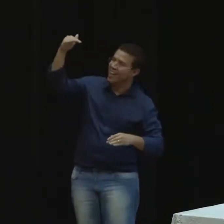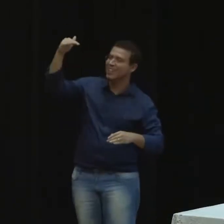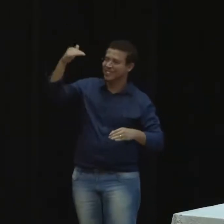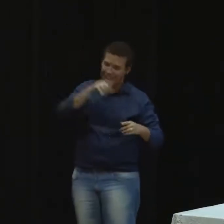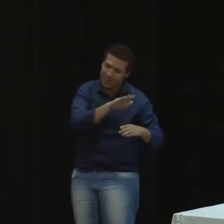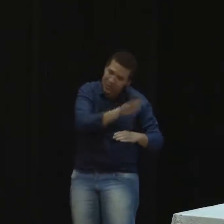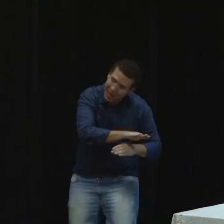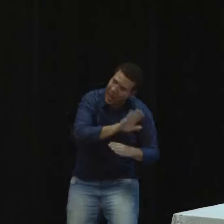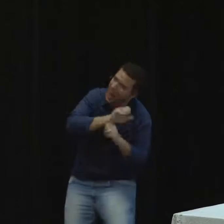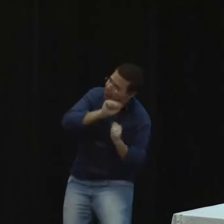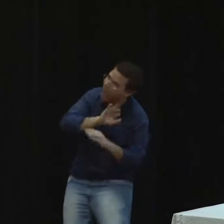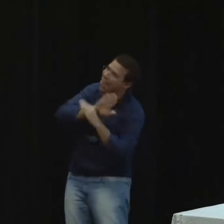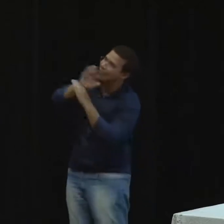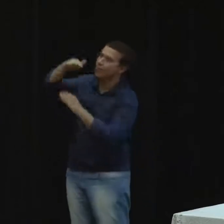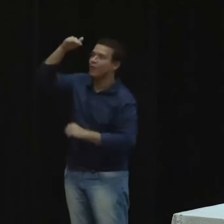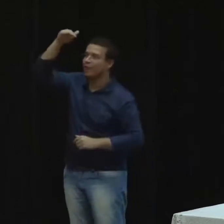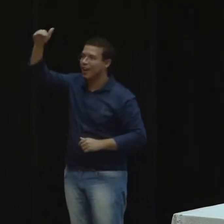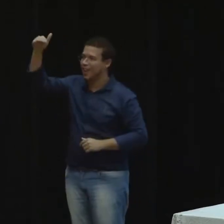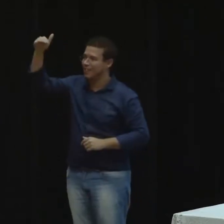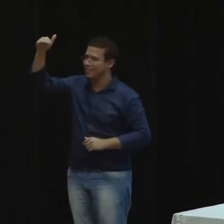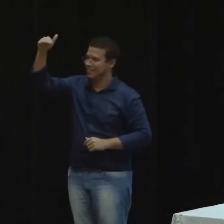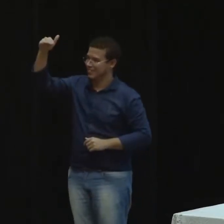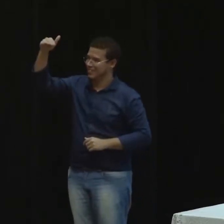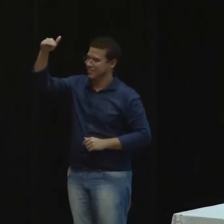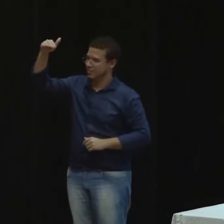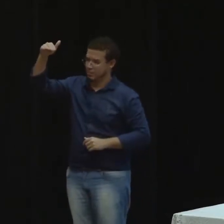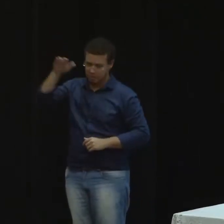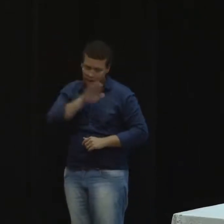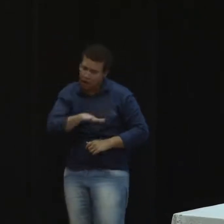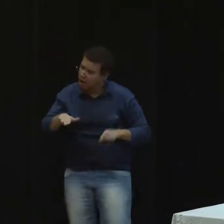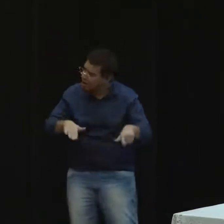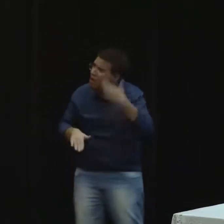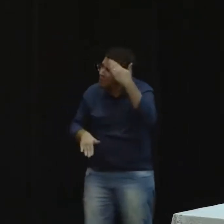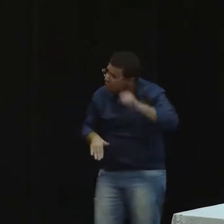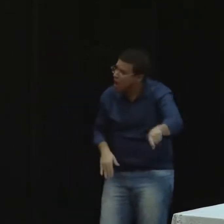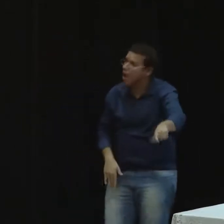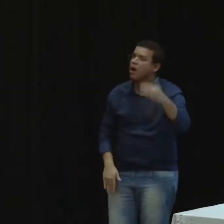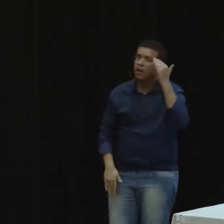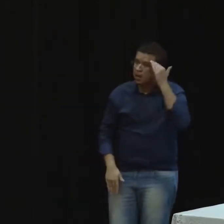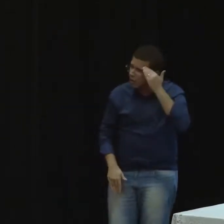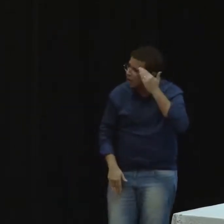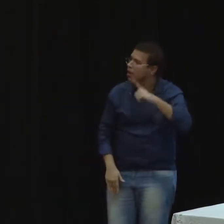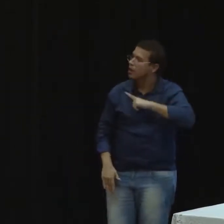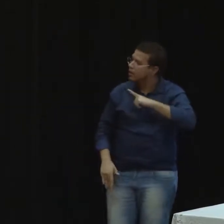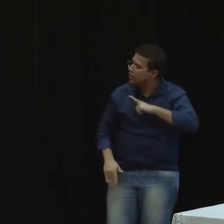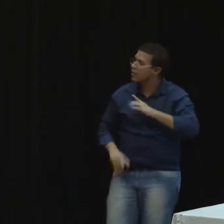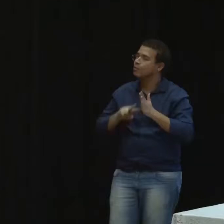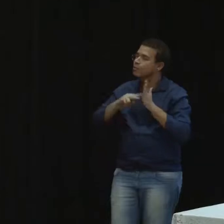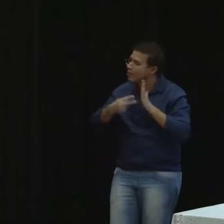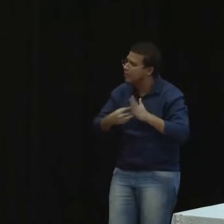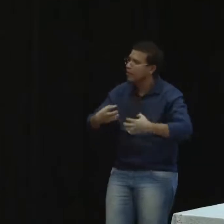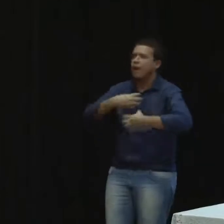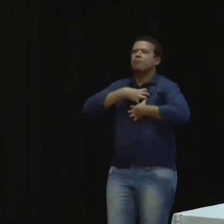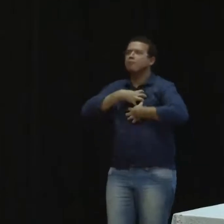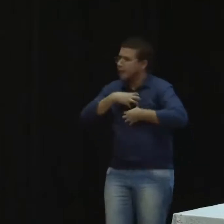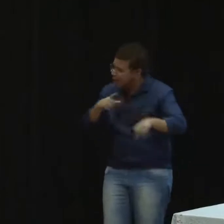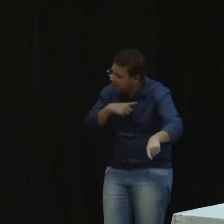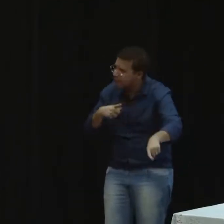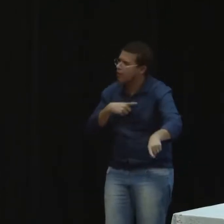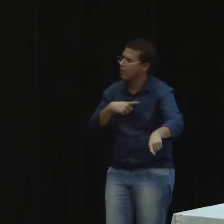O leão não acreditava que o pequeno poderia ajudar o leão. Então ele compreendeu e associou a figura do pai. Ele